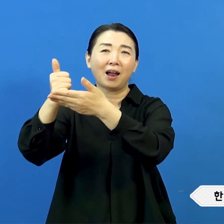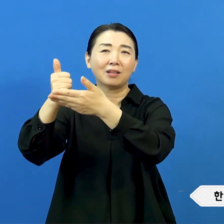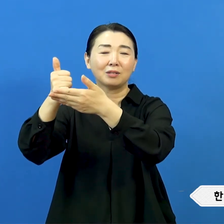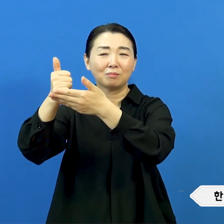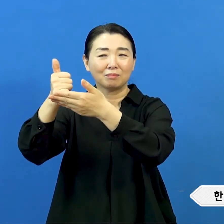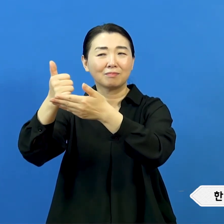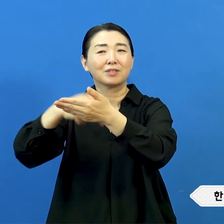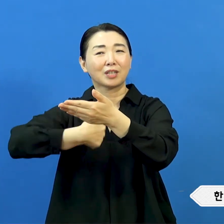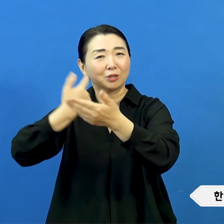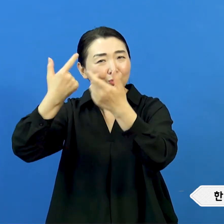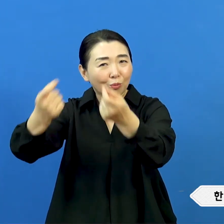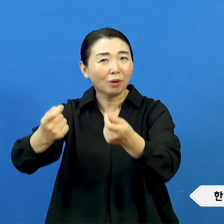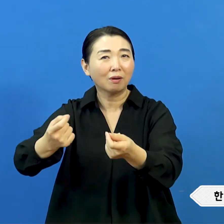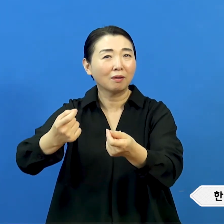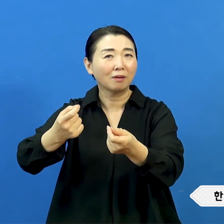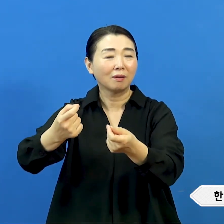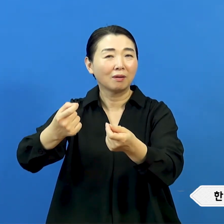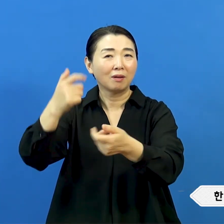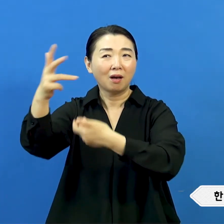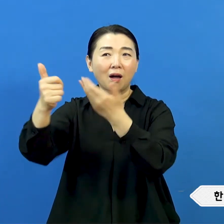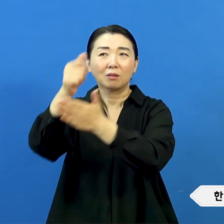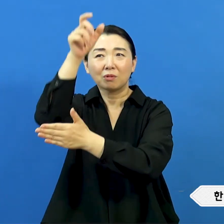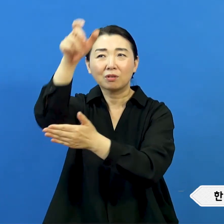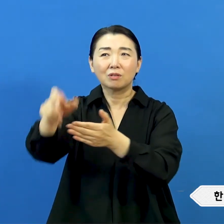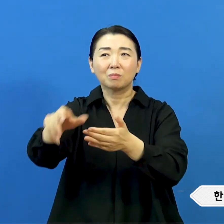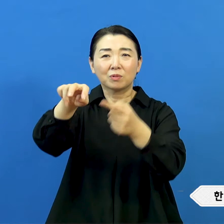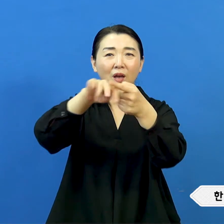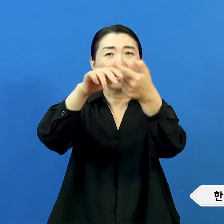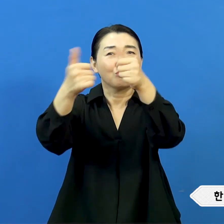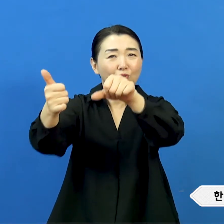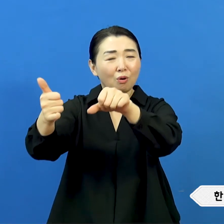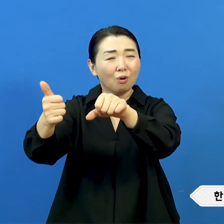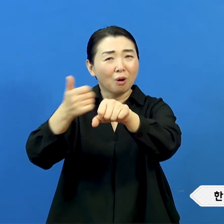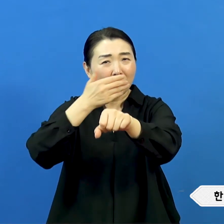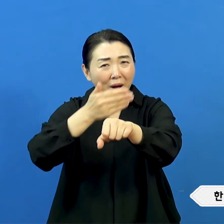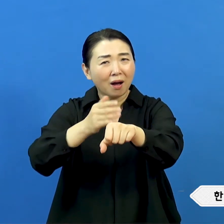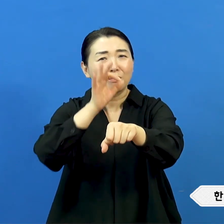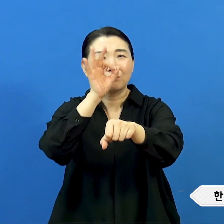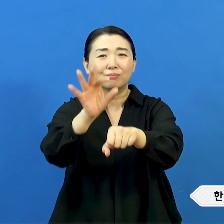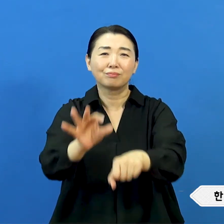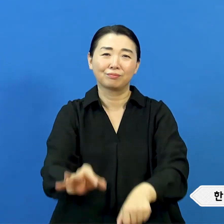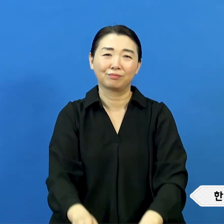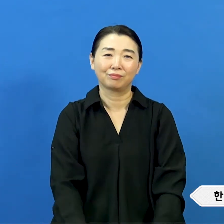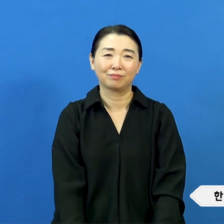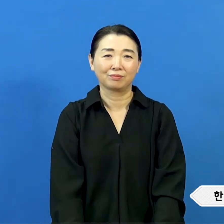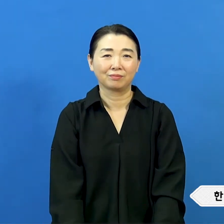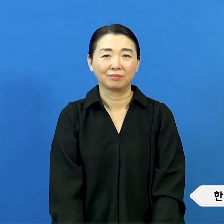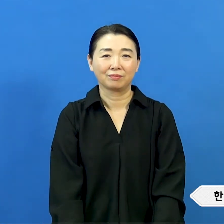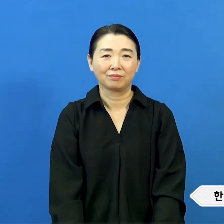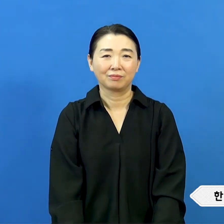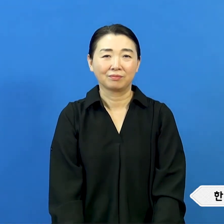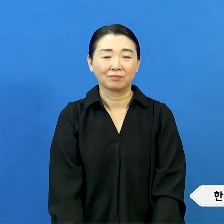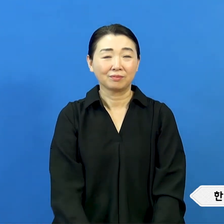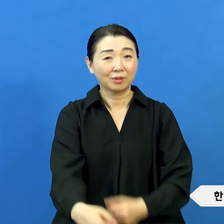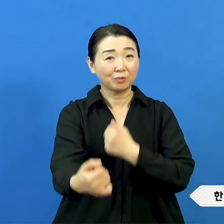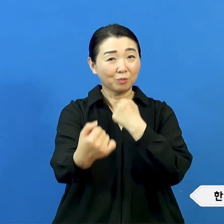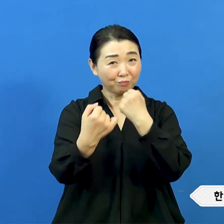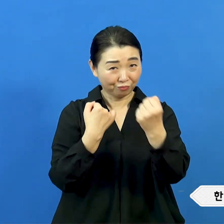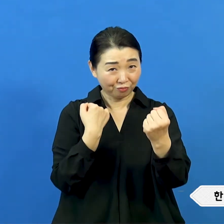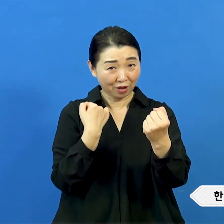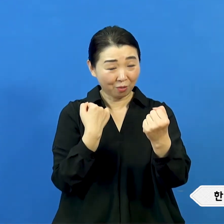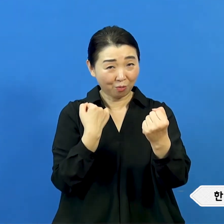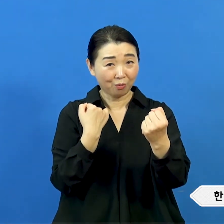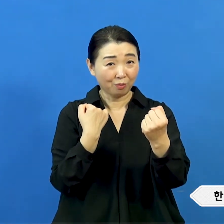자신인데 하나님이 십자가에서 죽으신다는 것은 있을 수가 없는 일입니다. 그런데도 그